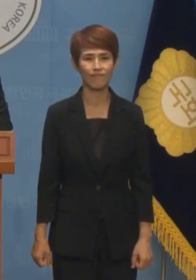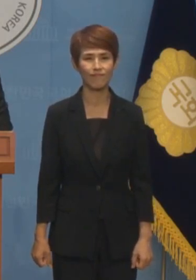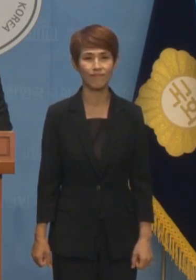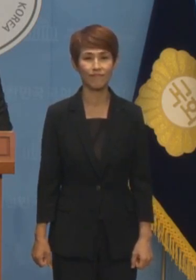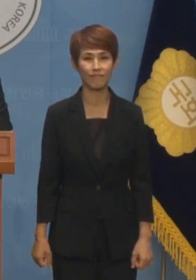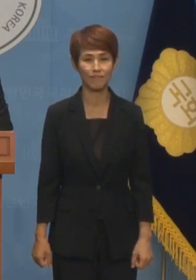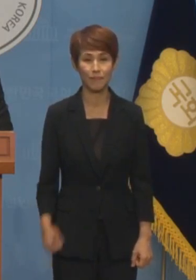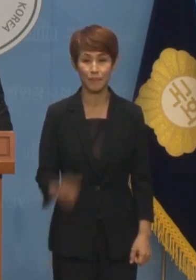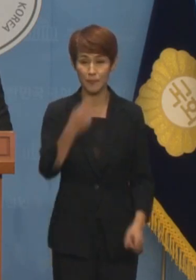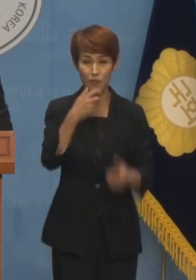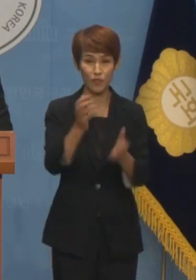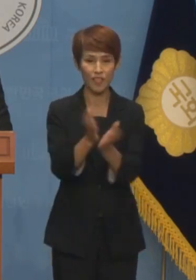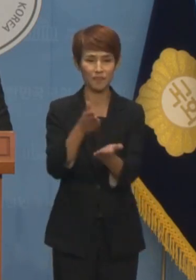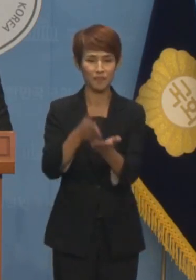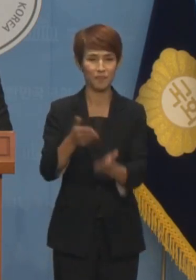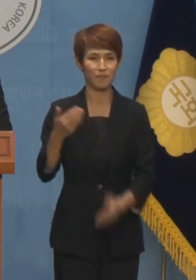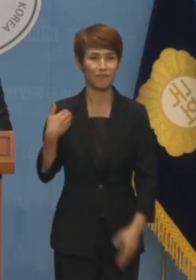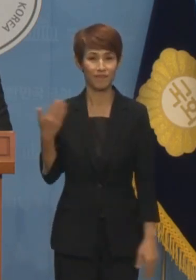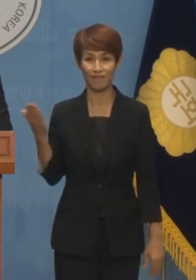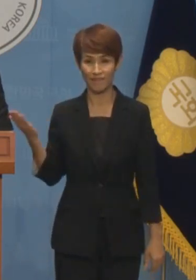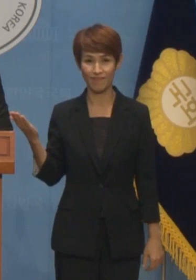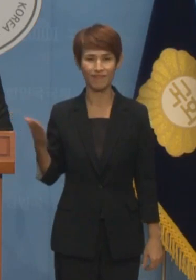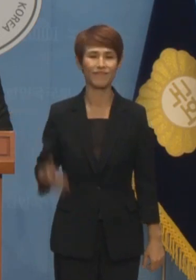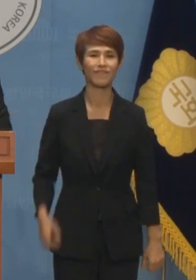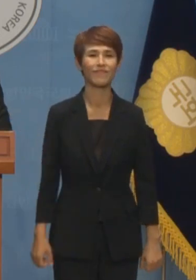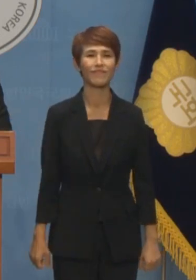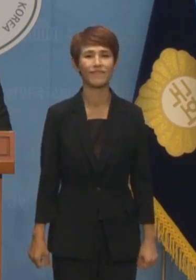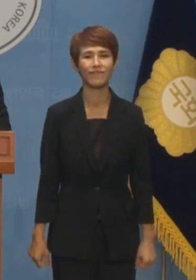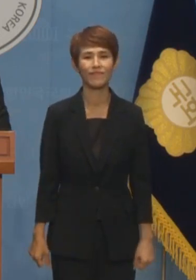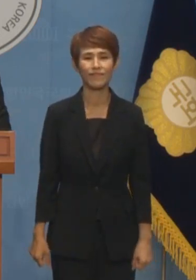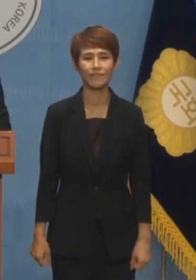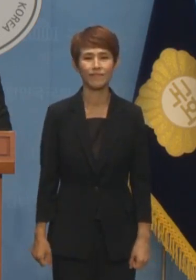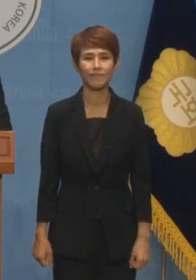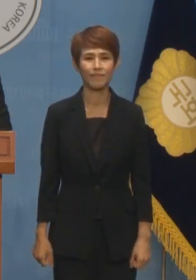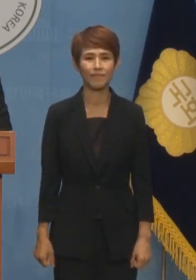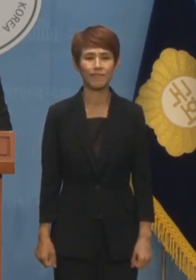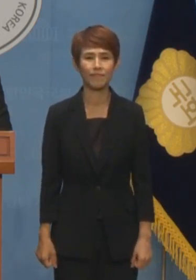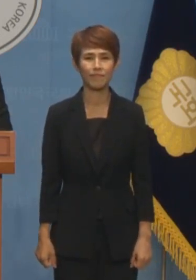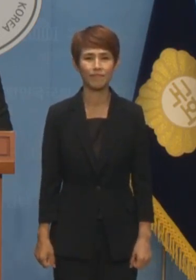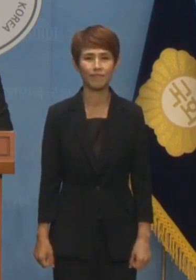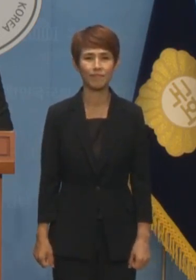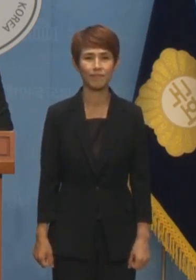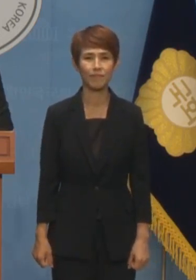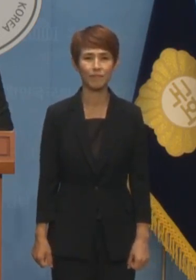네, 더불어민주당 최민석 대변인입니다. 브리핑 시작하겠습니다.